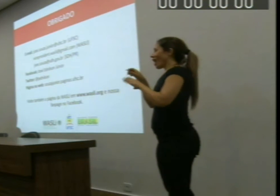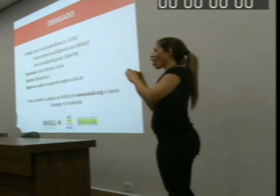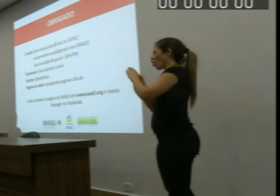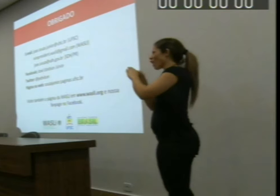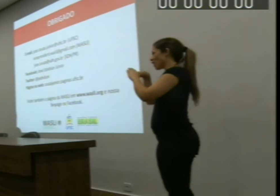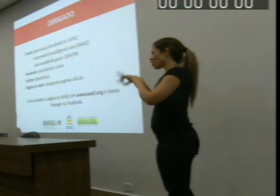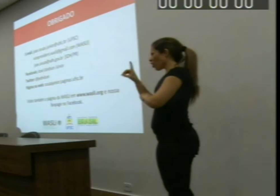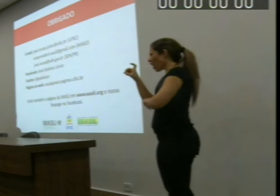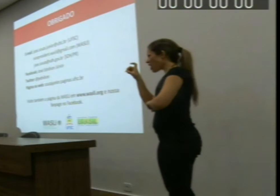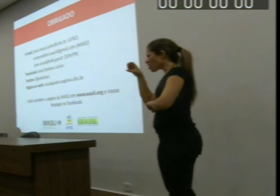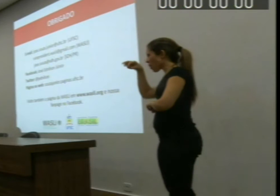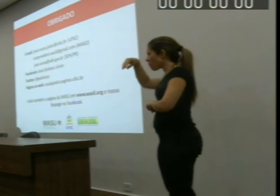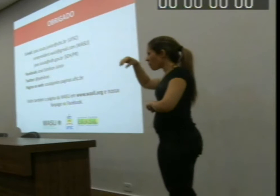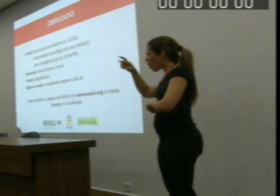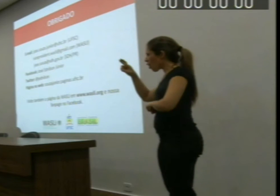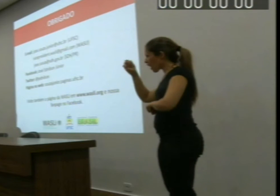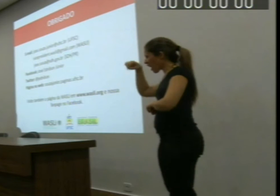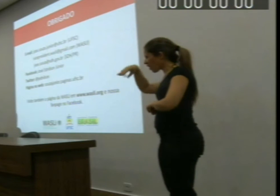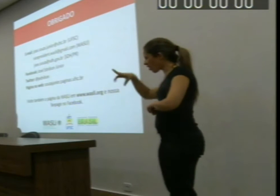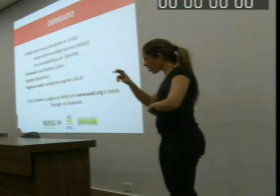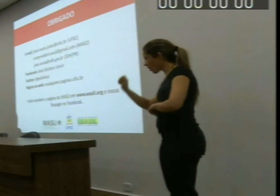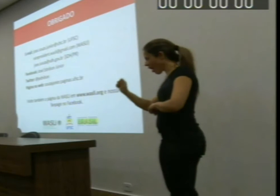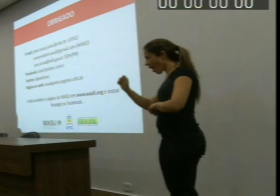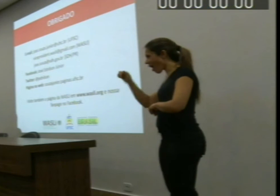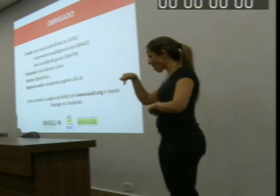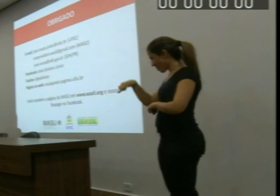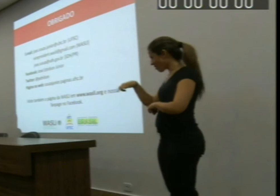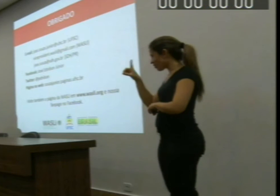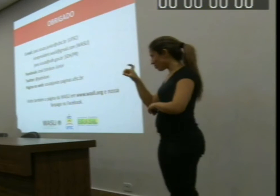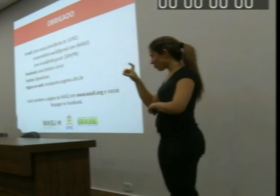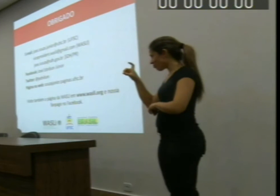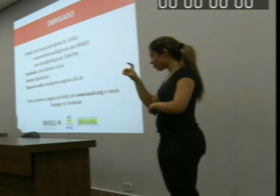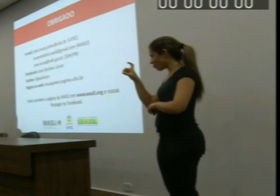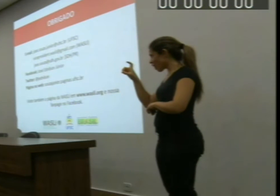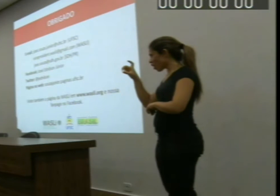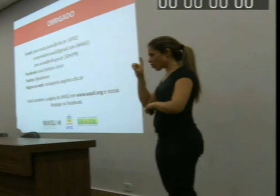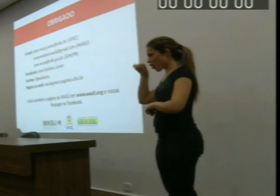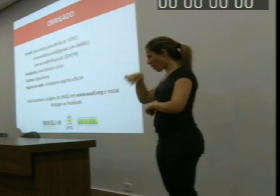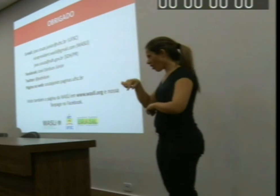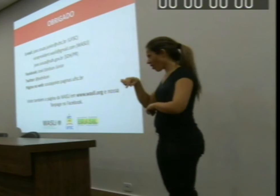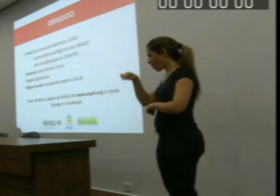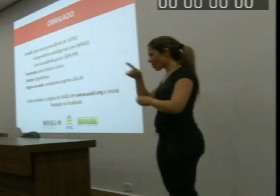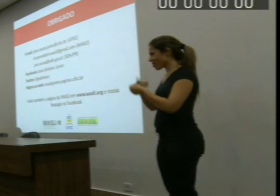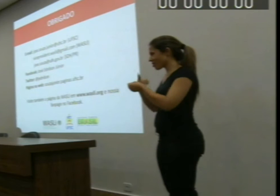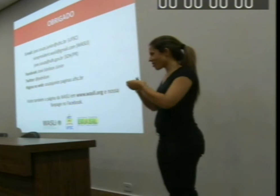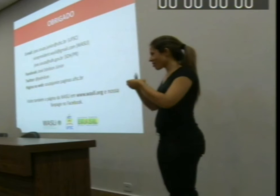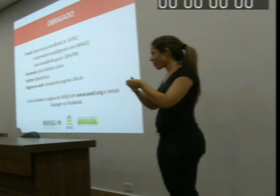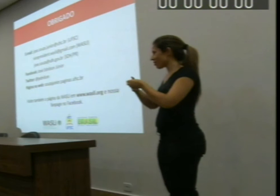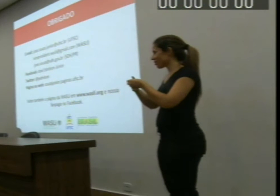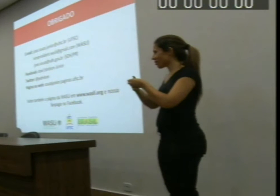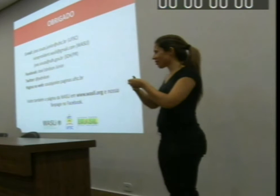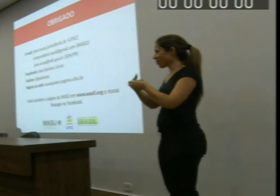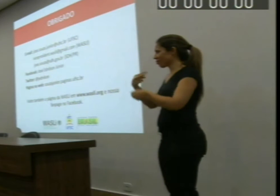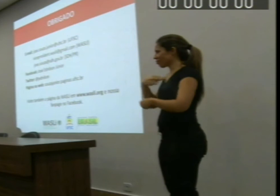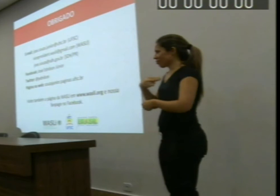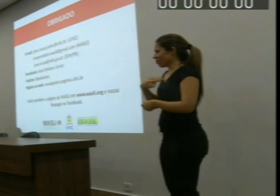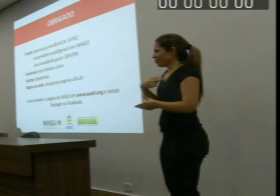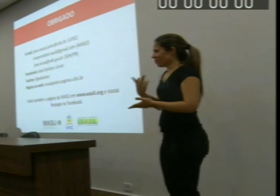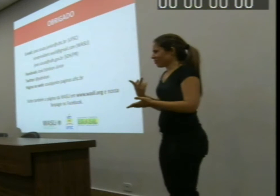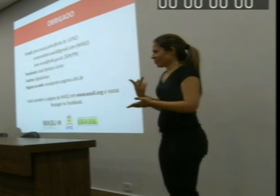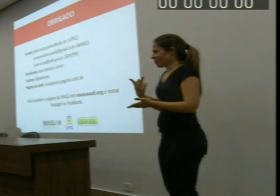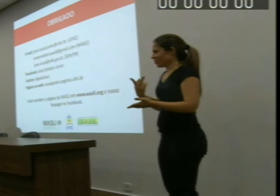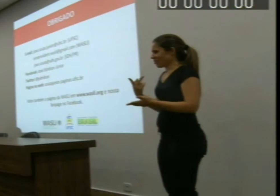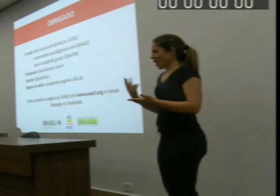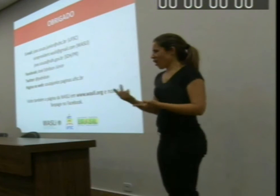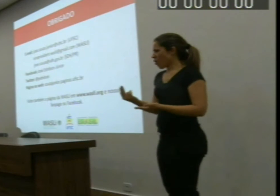TV Morena Estadual mas a TV Morena de Dourados só para transmitir aqui em Dourados eu você não pode tratá-los como se